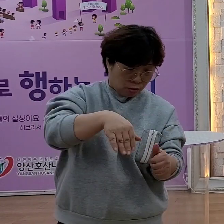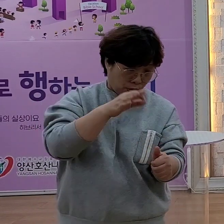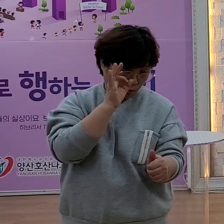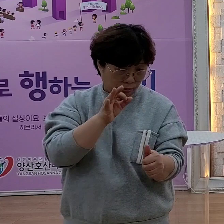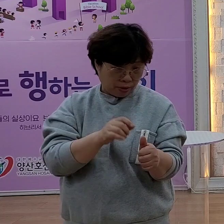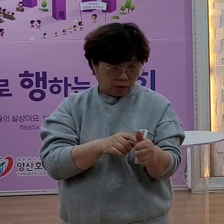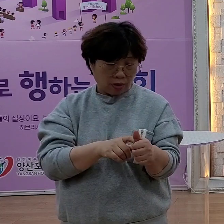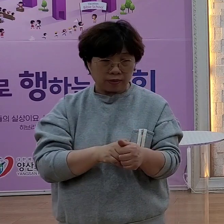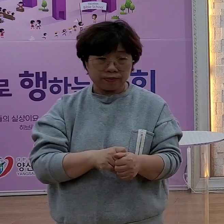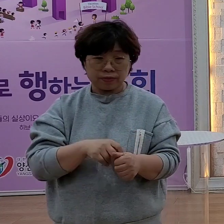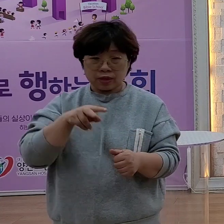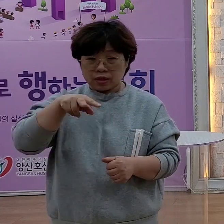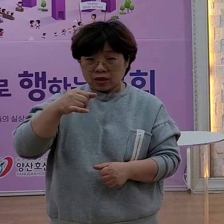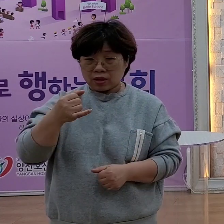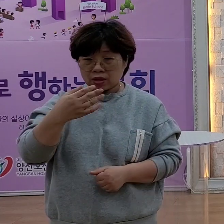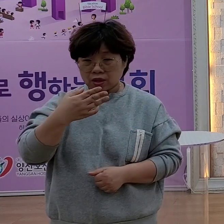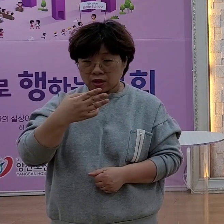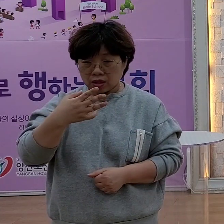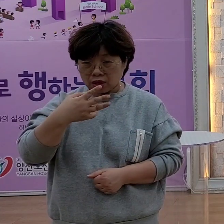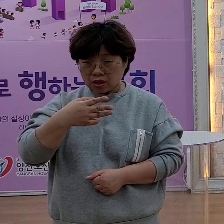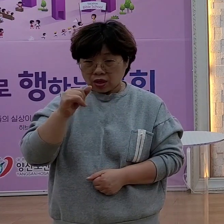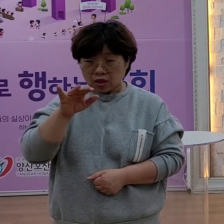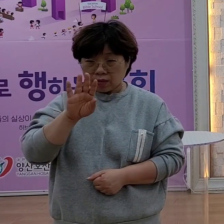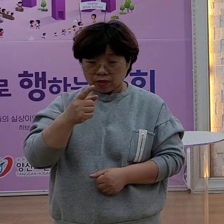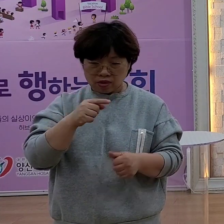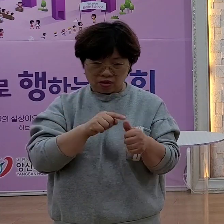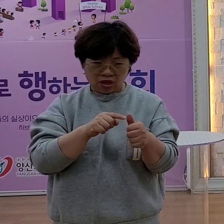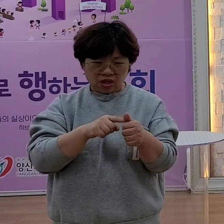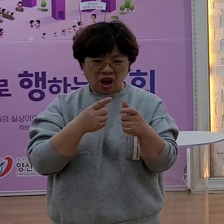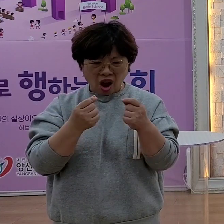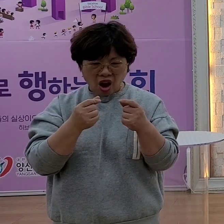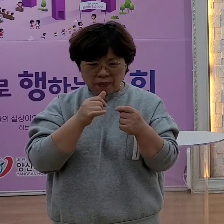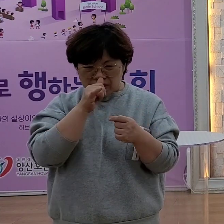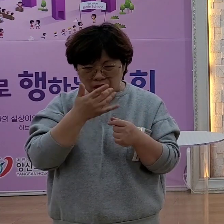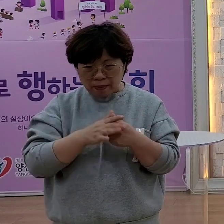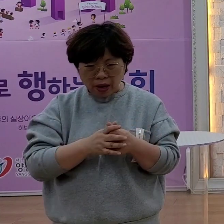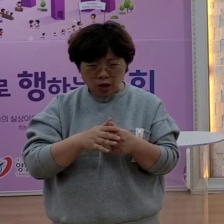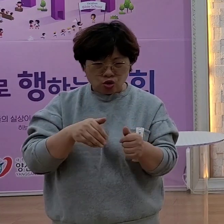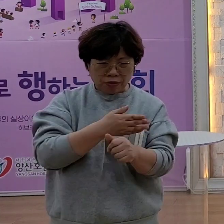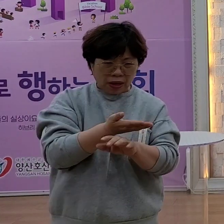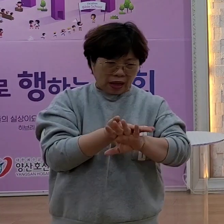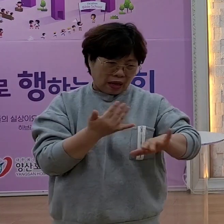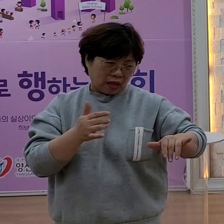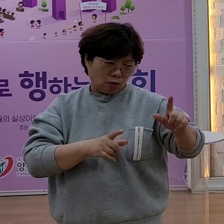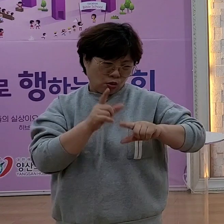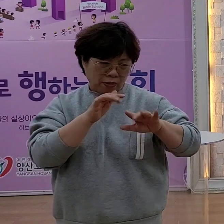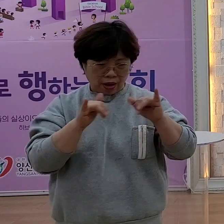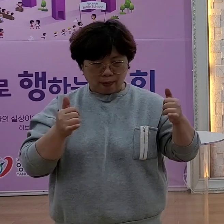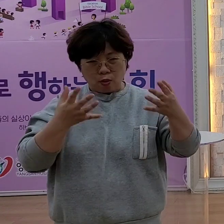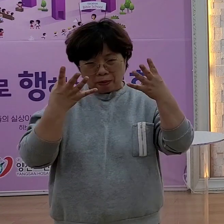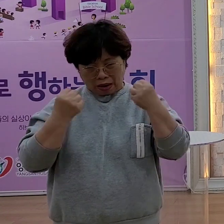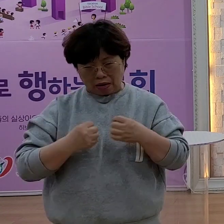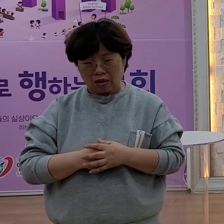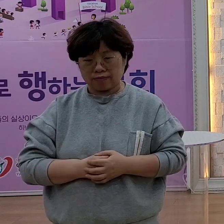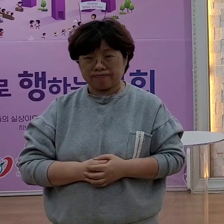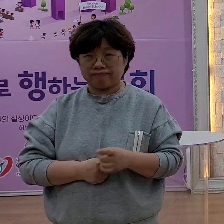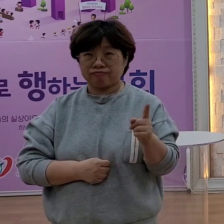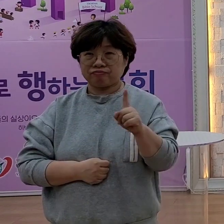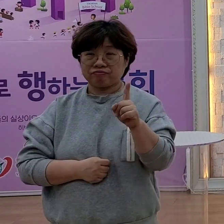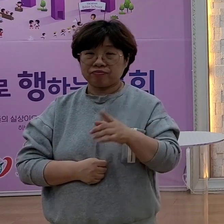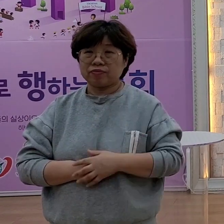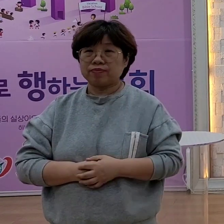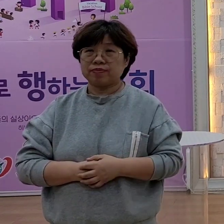이런 스티브 잡스와 같은 이런 귀한 인물들이 있는가 하면 우리 주변에 보면 그렇지 못한 분들도 있습니다. 어떤 일이